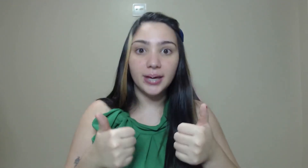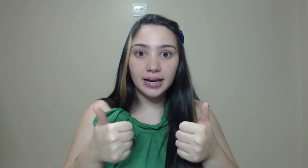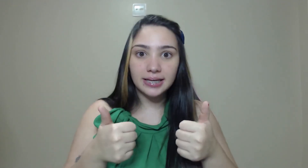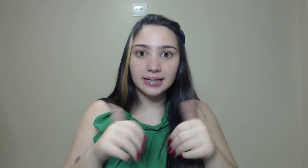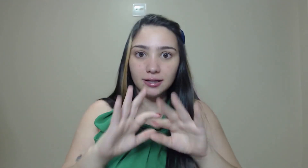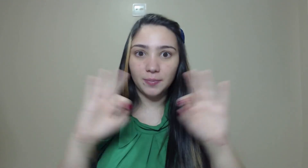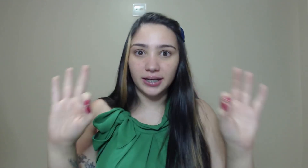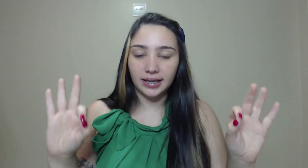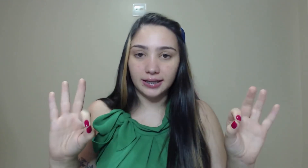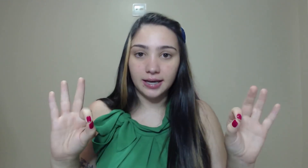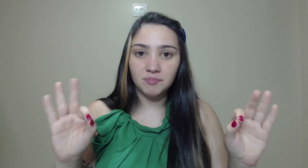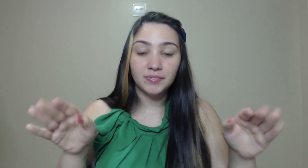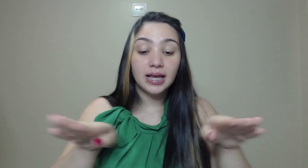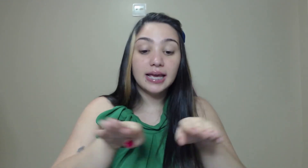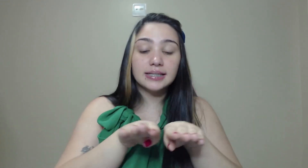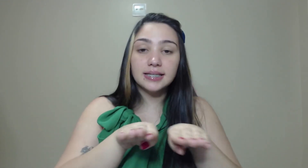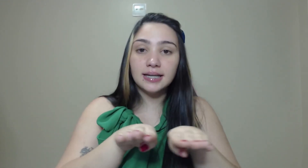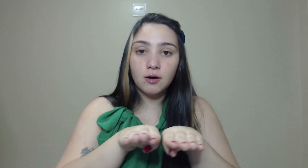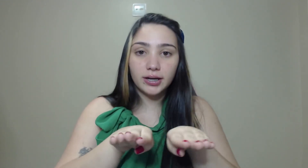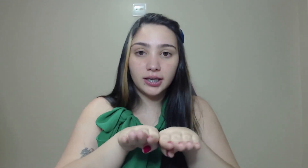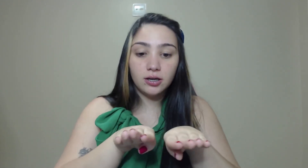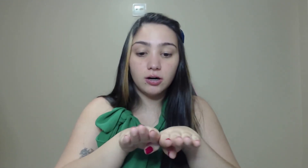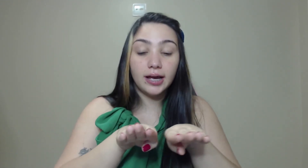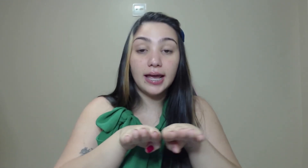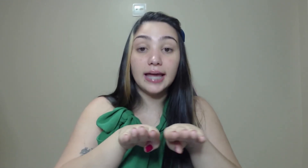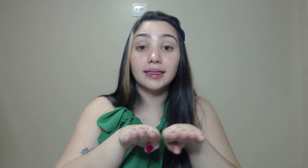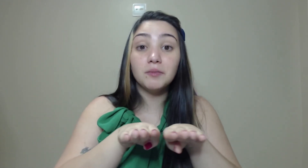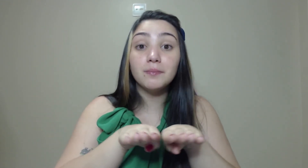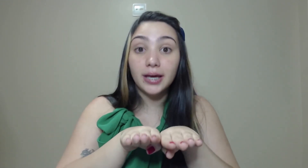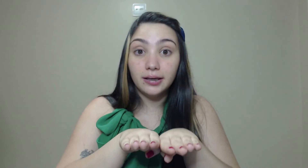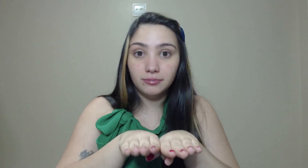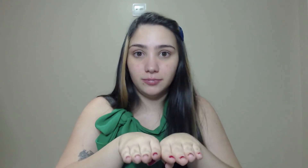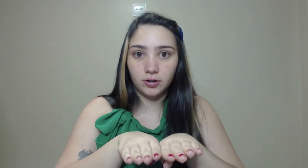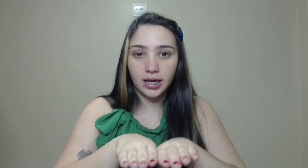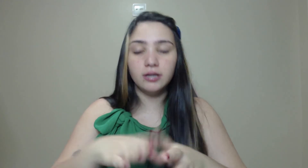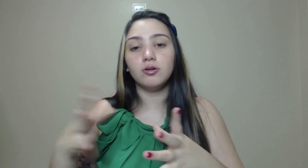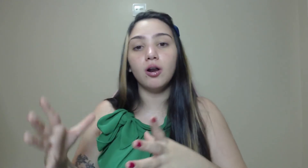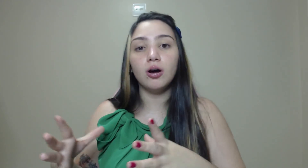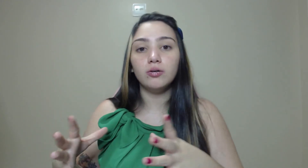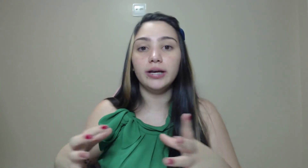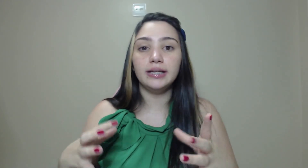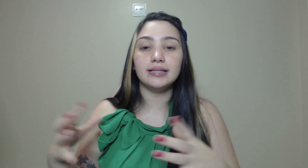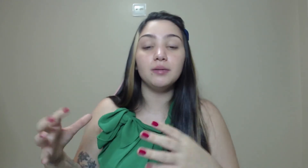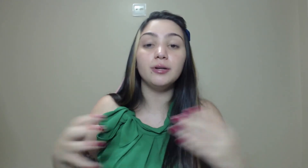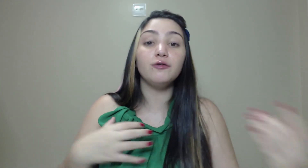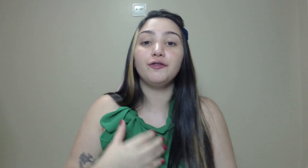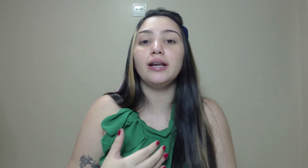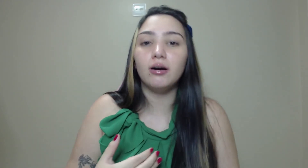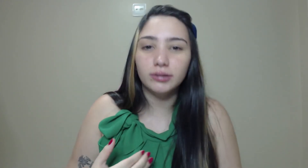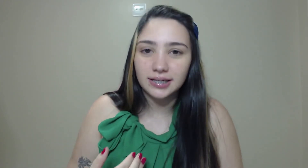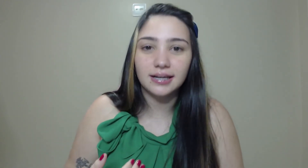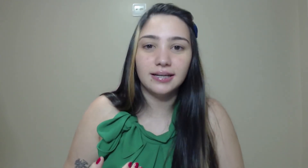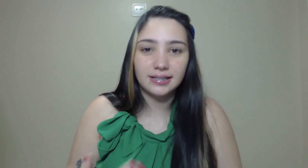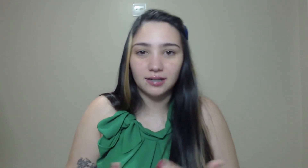beleza? Deu para entender? Esse sinal aqui, ó, é também, ok? Eu coloco ele sempre no final dessa lista que eu